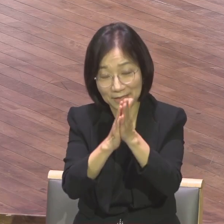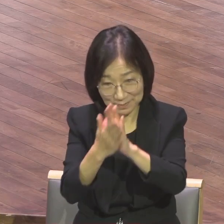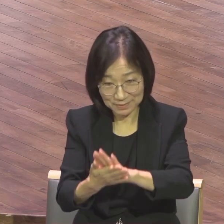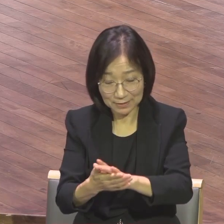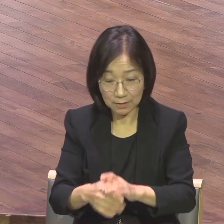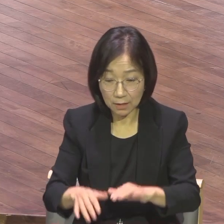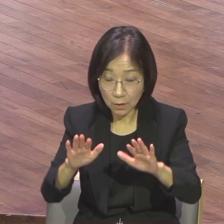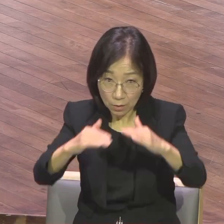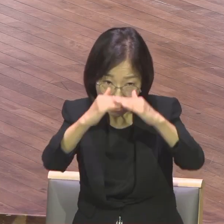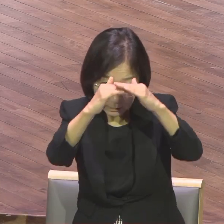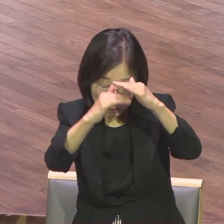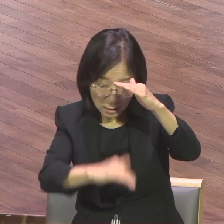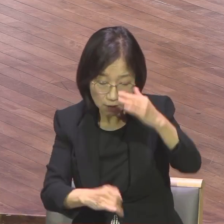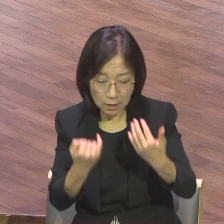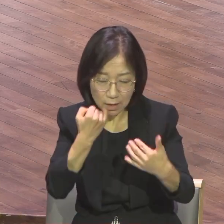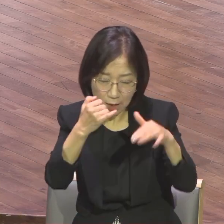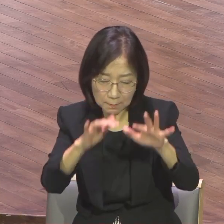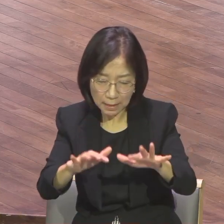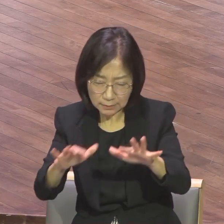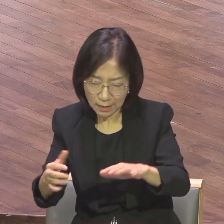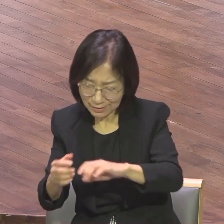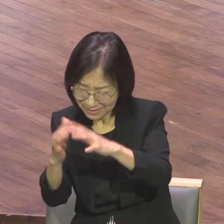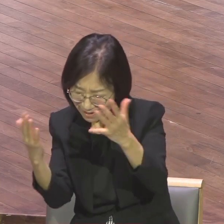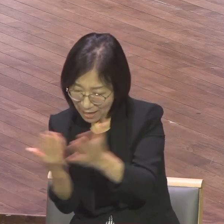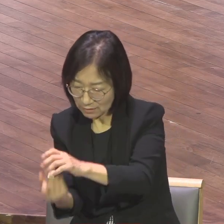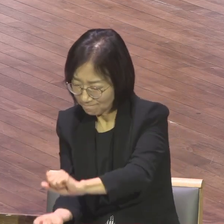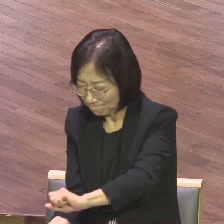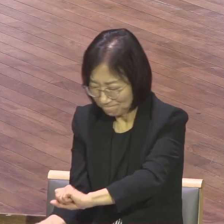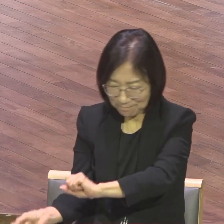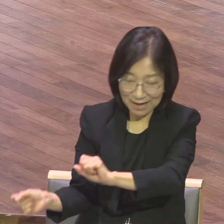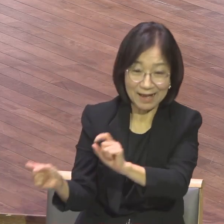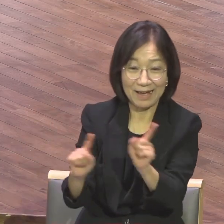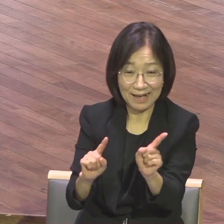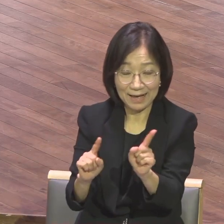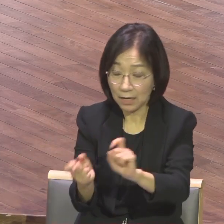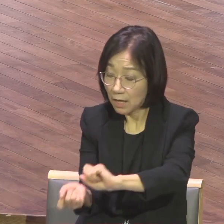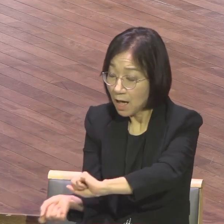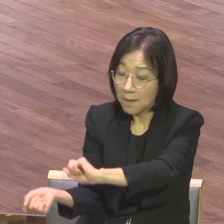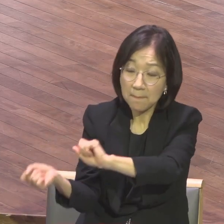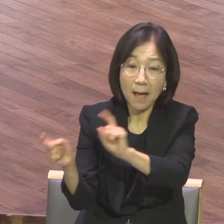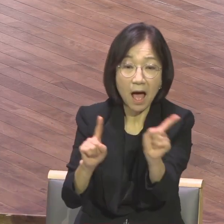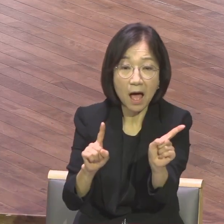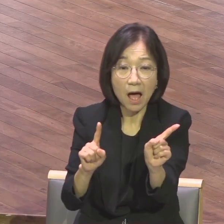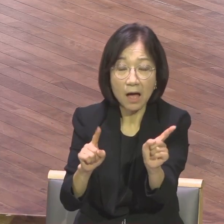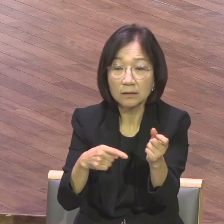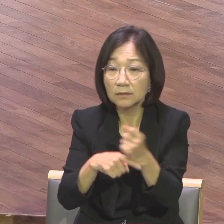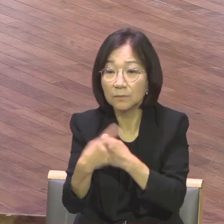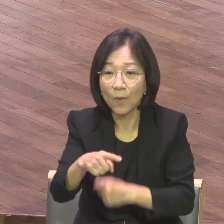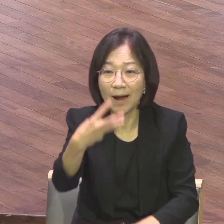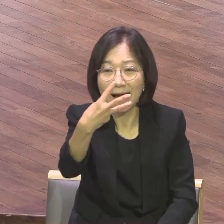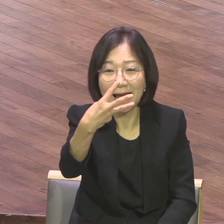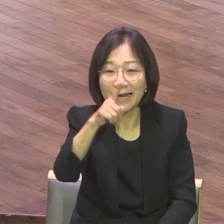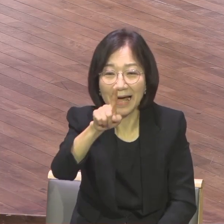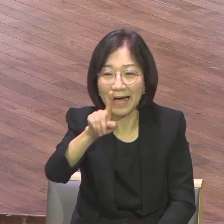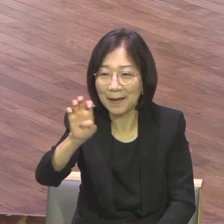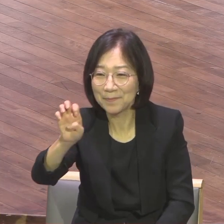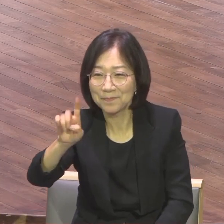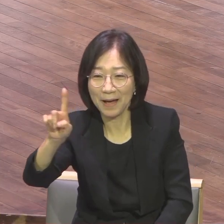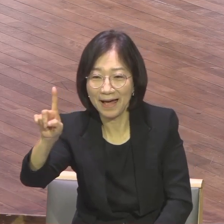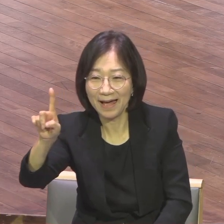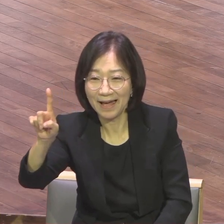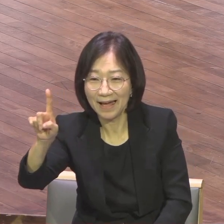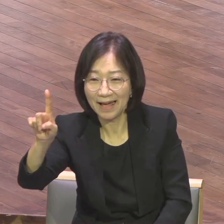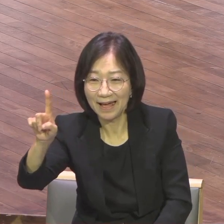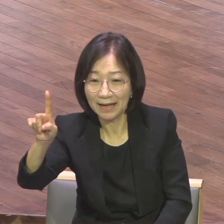바다의 물이 되살날 것이라고 표현하고 있습니다. 되살난다. 이 말이 히브리 말로 라파 무슨 말이냐? 찢어진